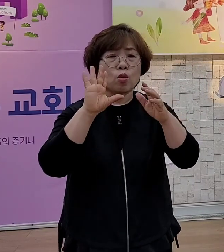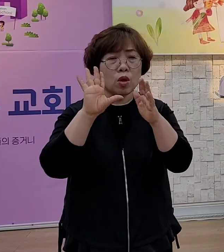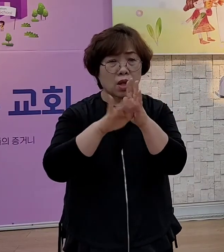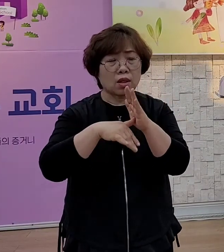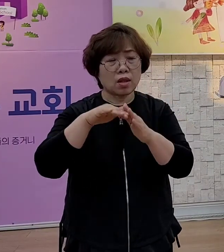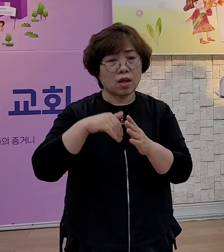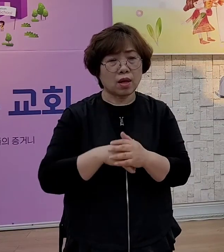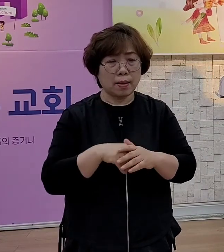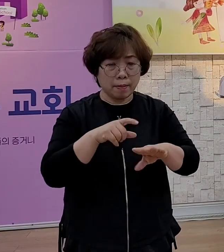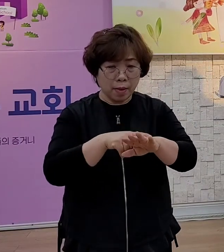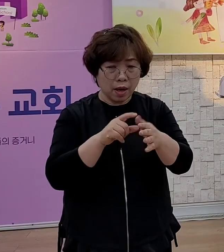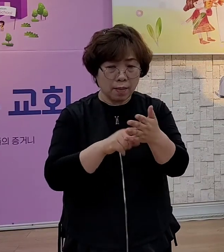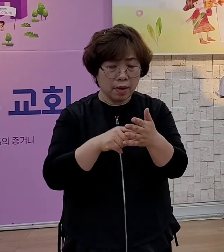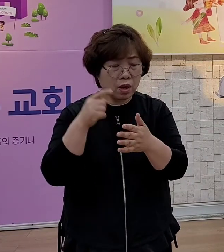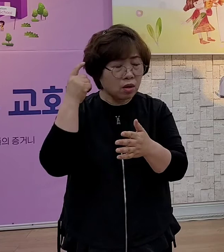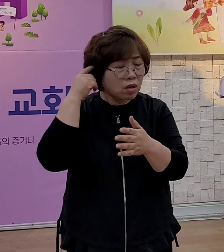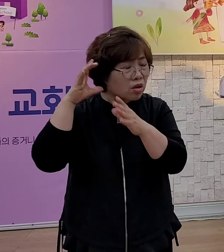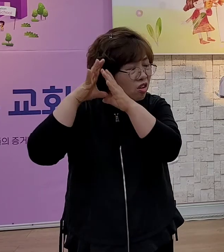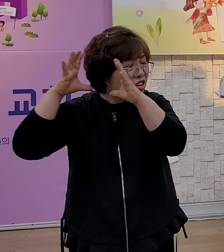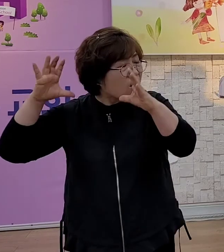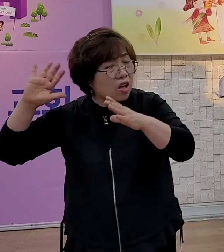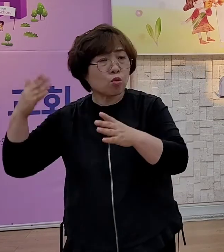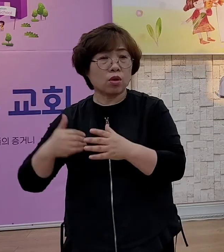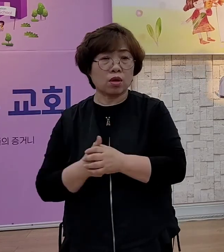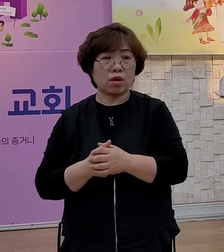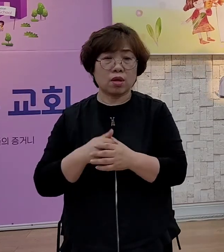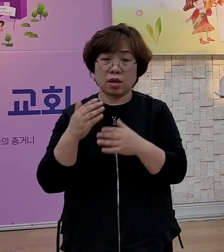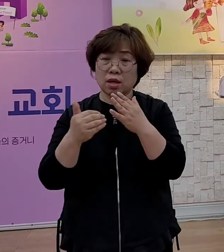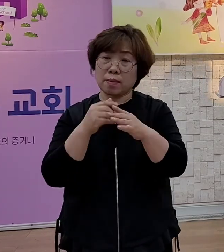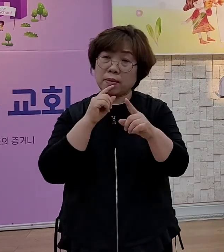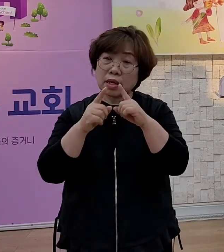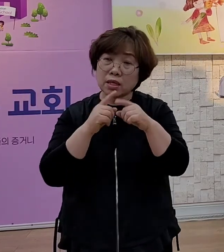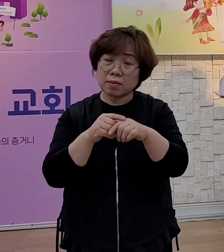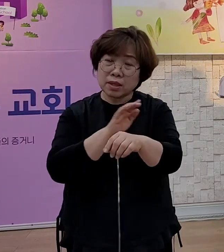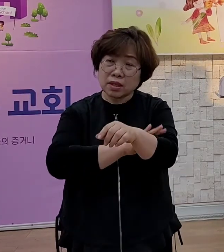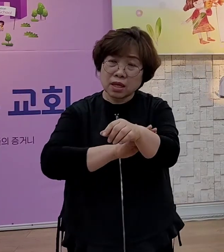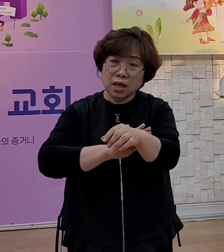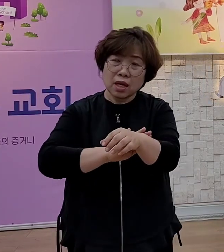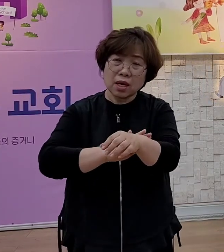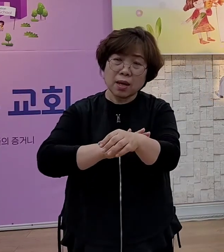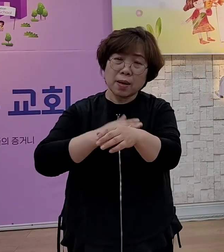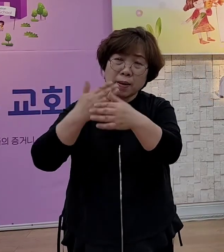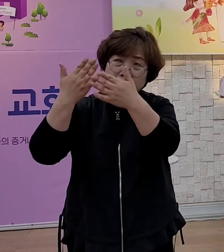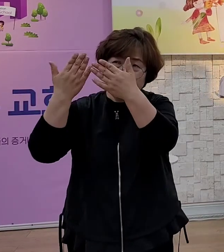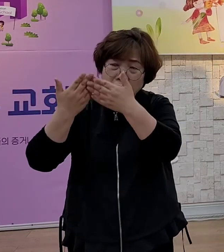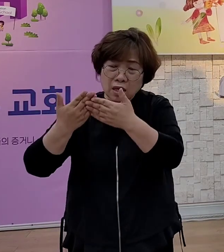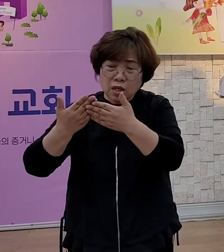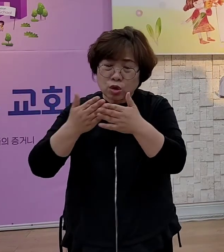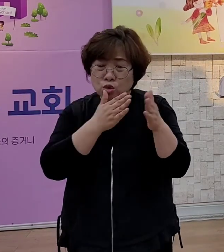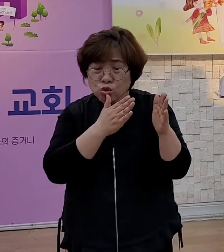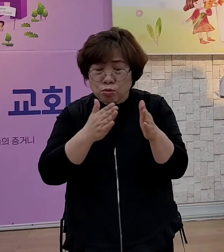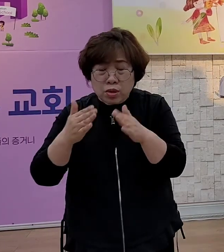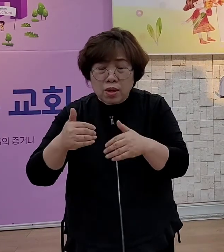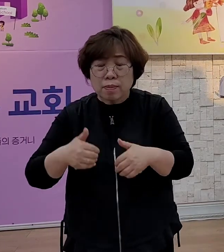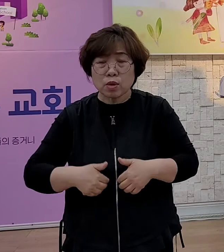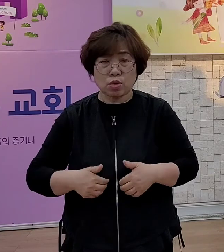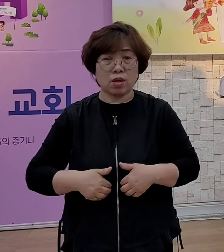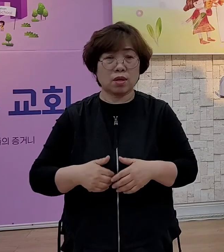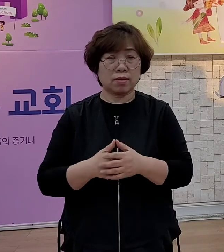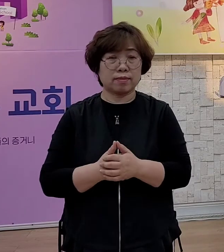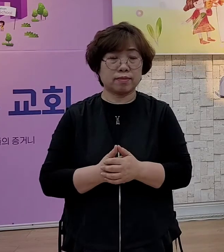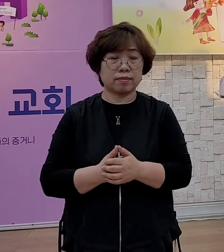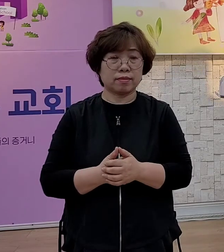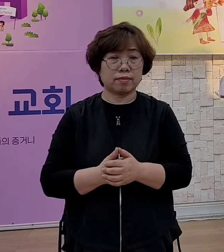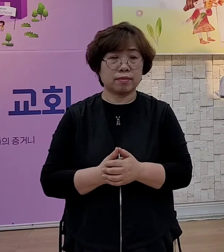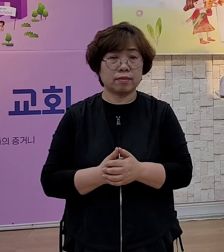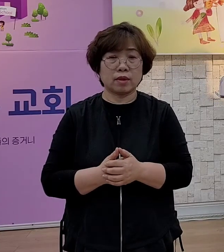이 마음의 귀를 열어야 돼요. 하나님의 말씀을 잘 받아들일 준비가 돼요. 이게 첫 번째 원리라는 거예요.